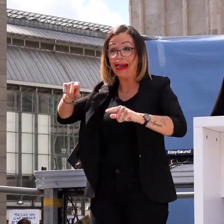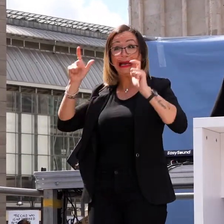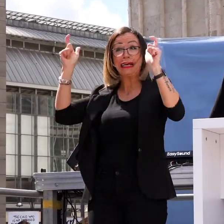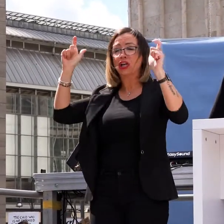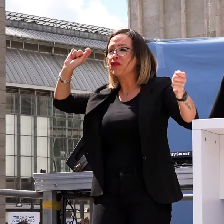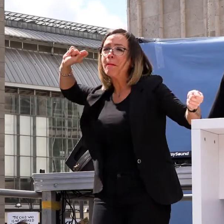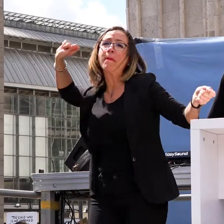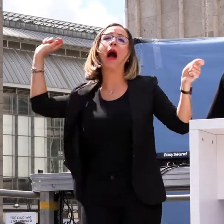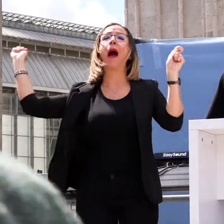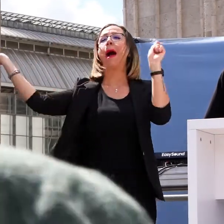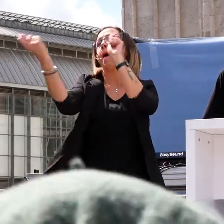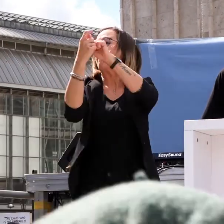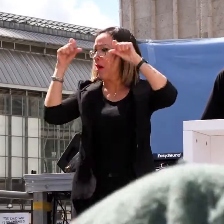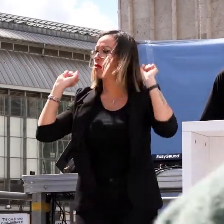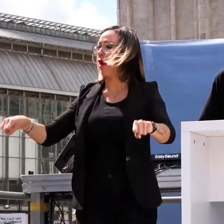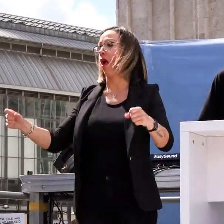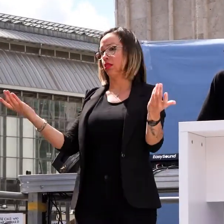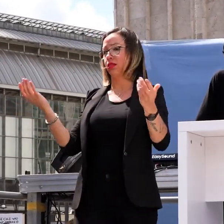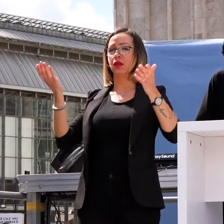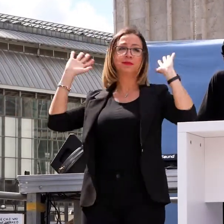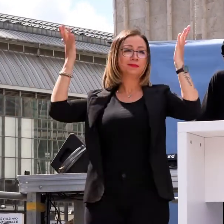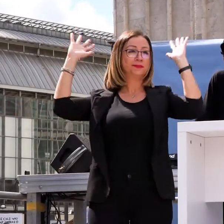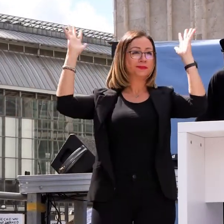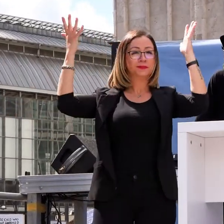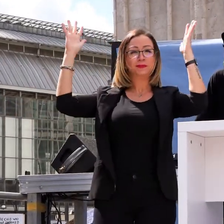Veränderung herbeirufen können.